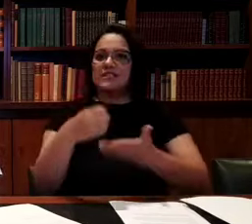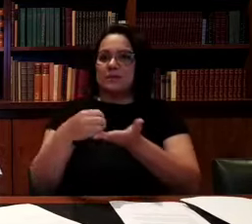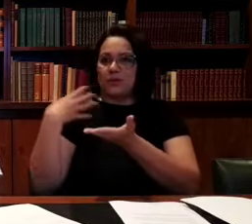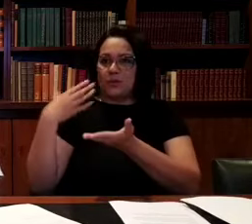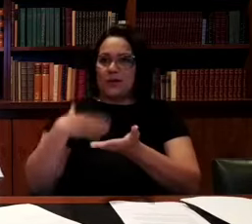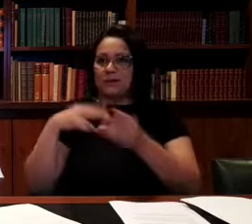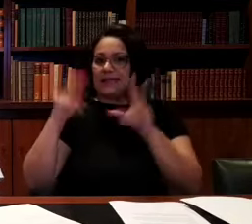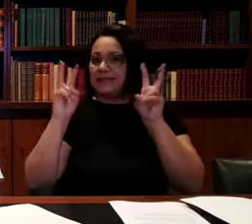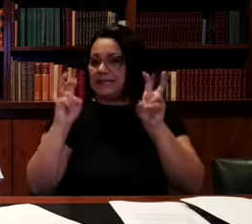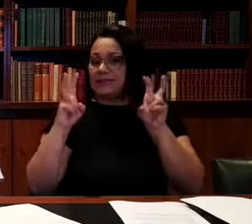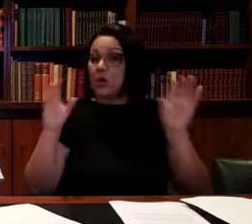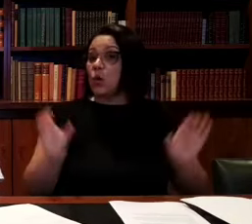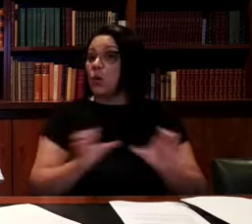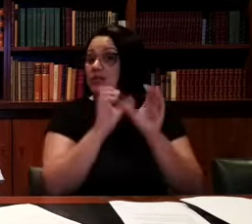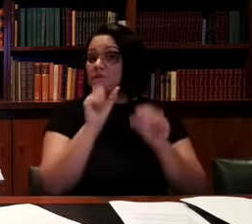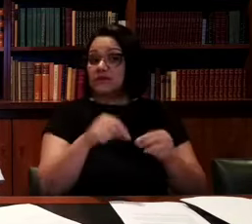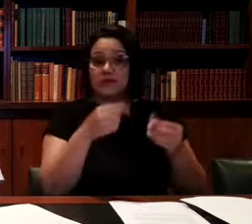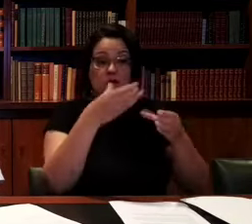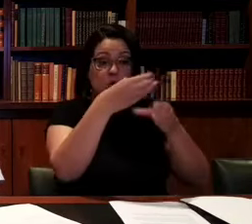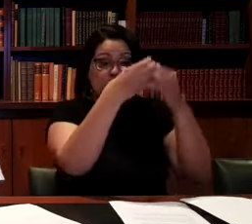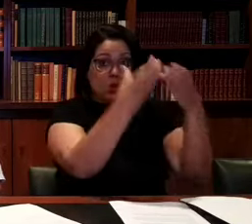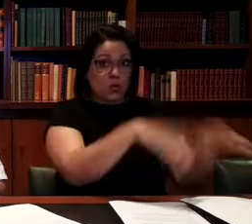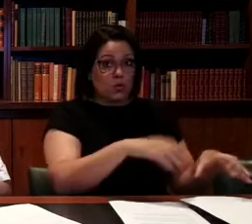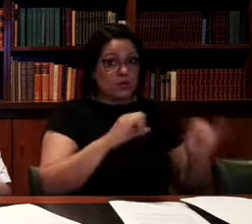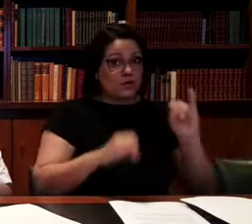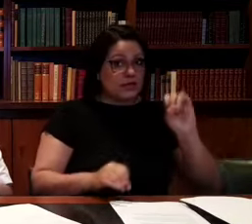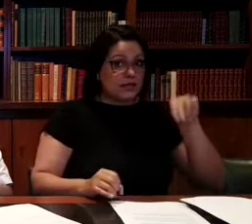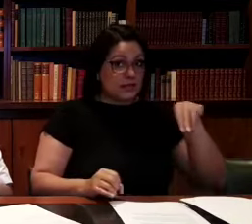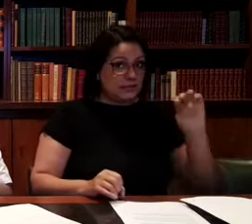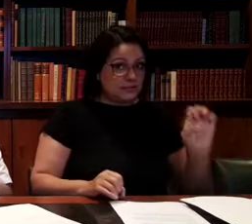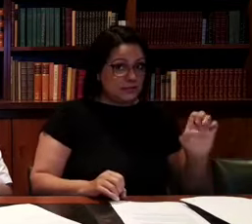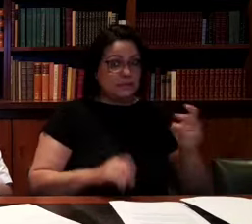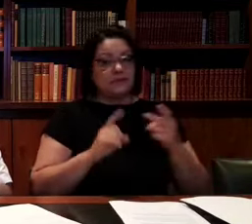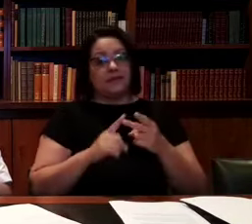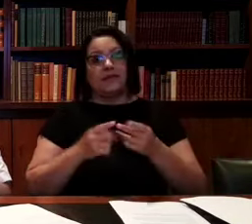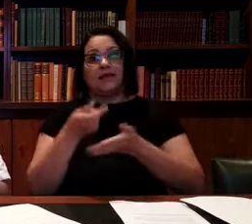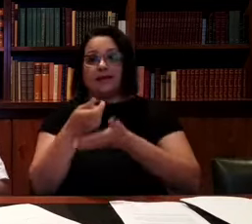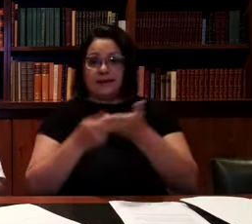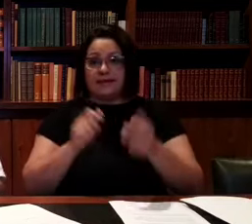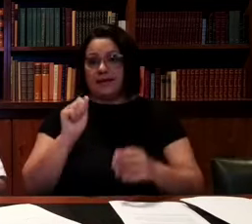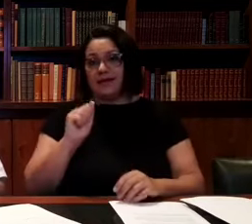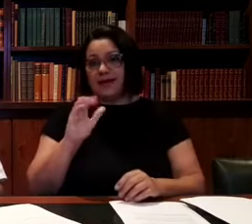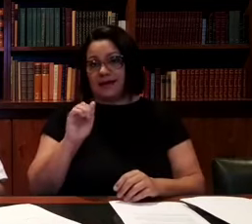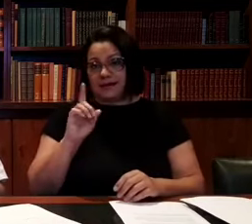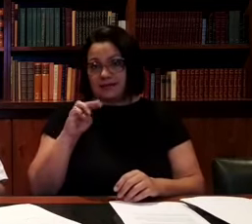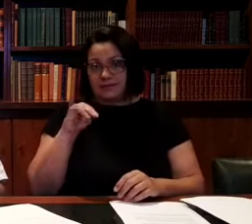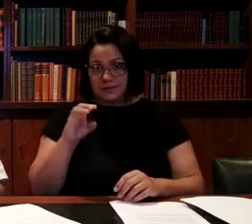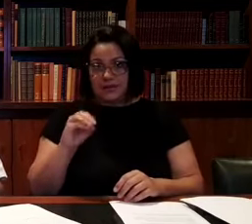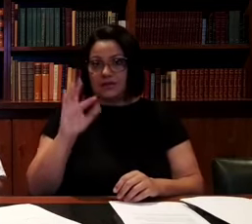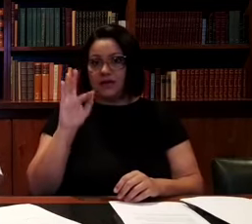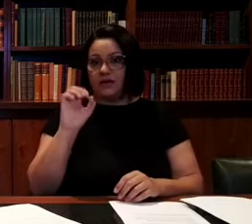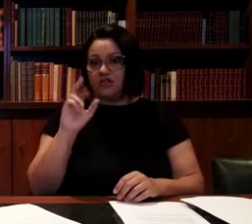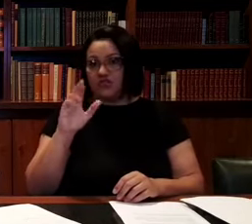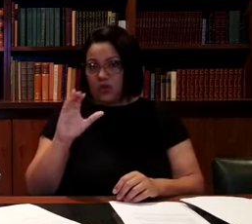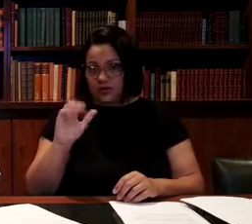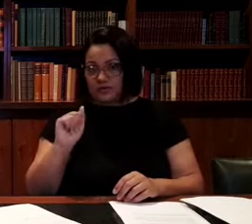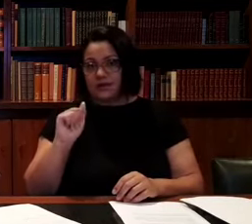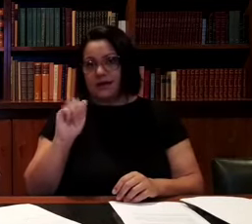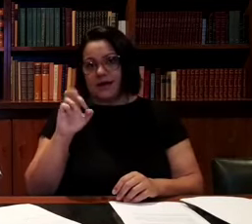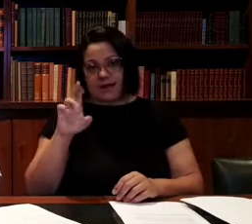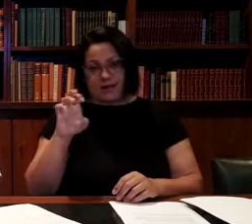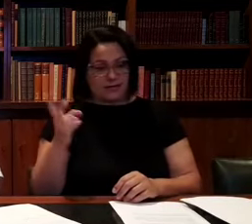mensagem para mim né tá sendo coincidente é o concurso para o IME e fraca devido a força Beleza então liguei para o comandante da dela não tinha ver se